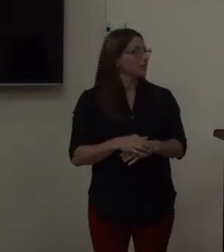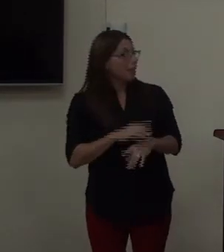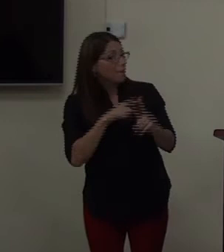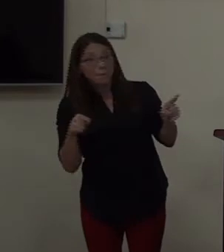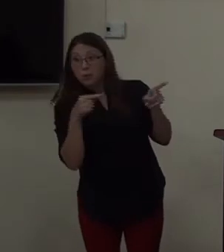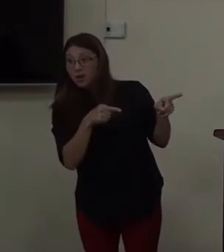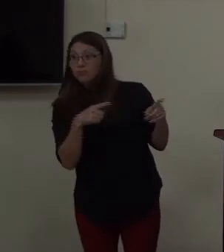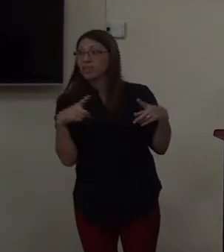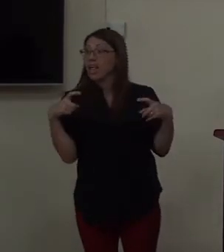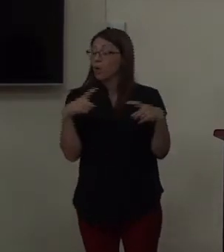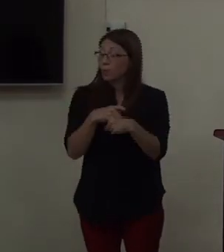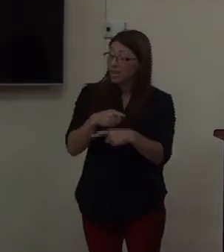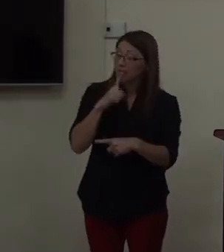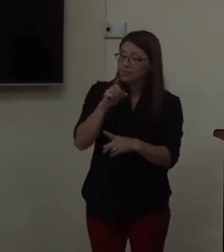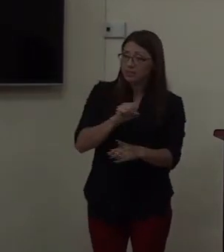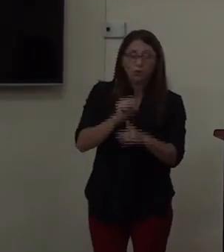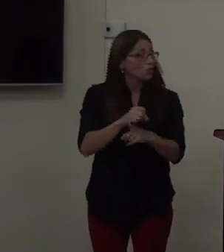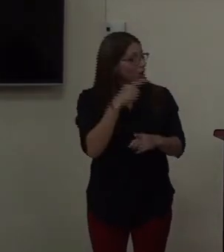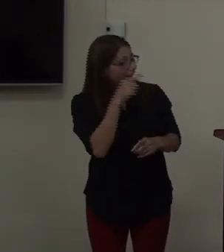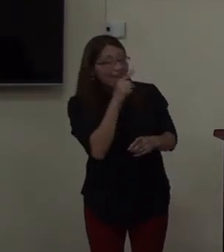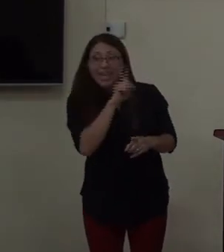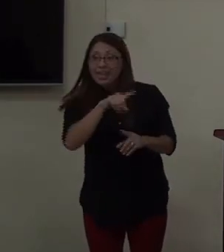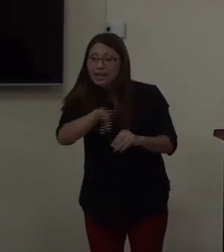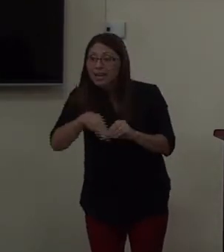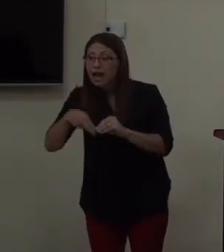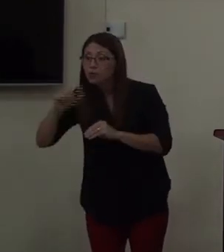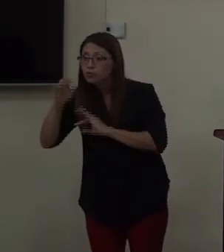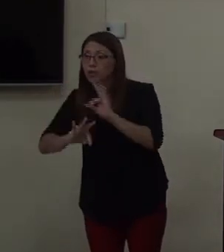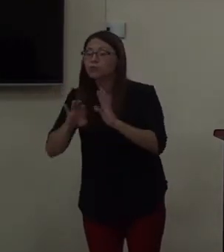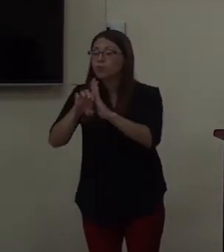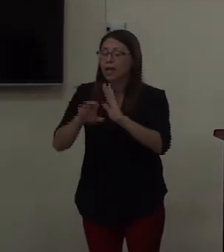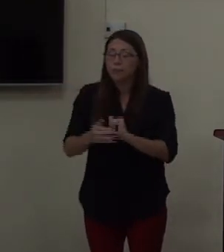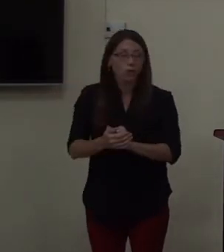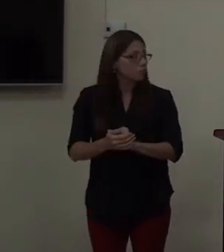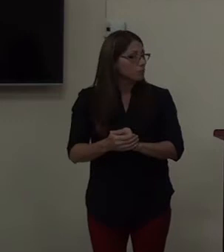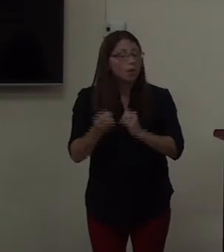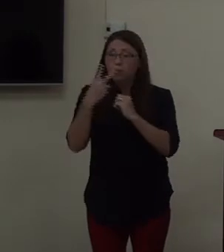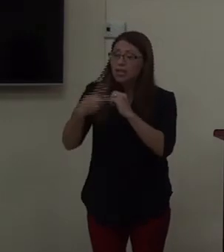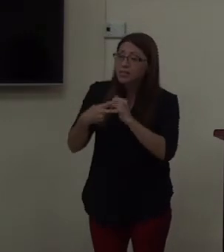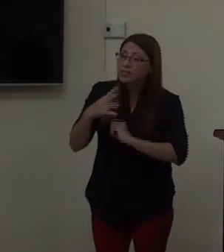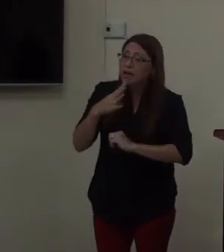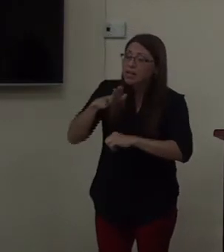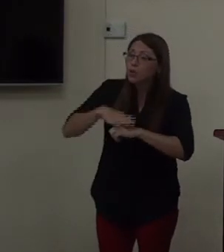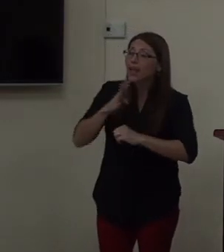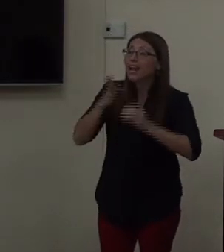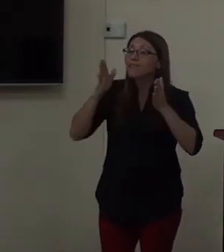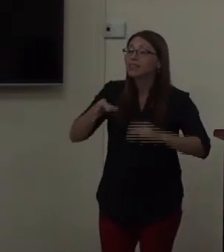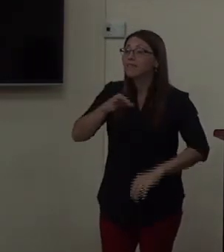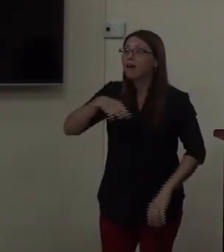la complejidad de esta situación, y aquí hay que agregar también otros tipos. Por ejemplo, muchas veces se habla del hablante